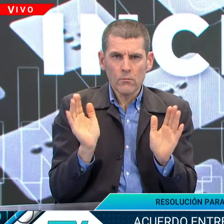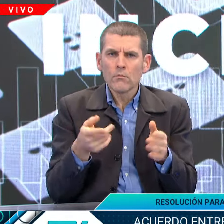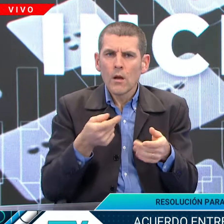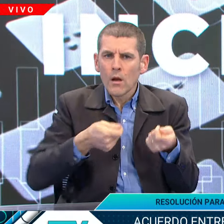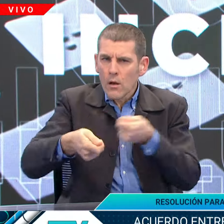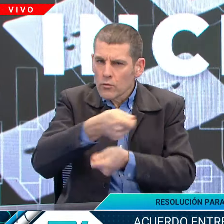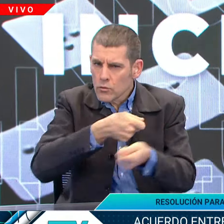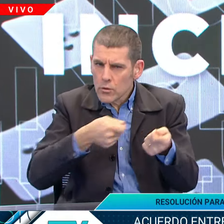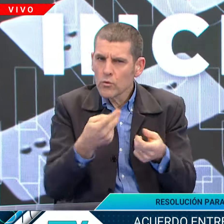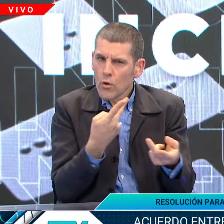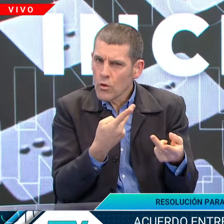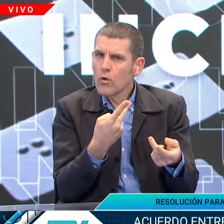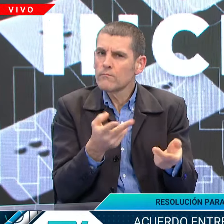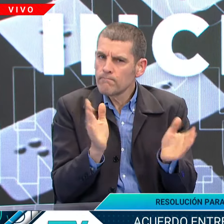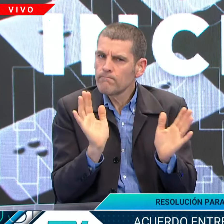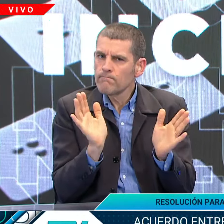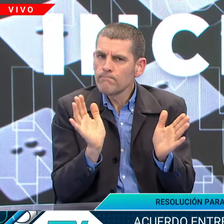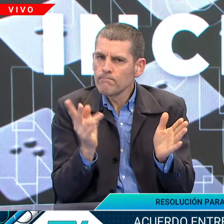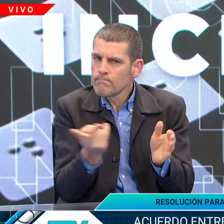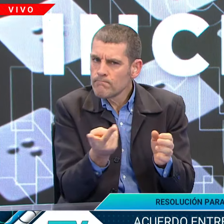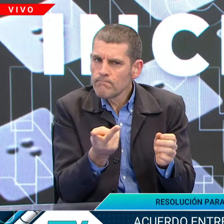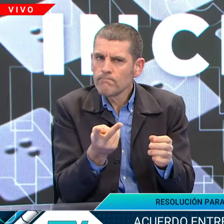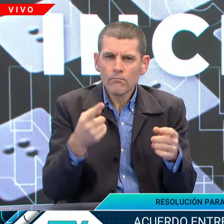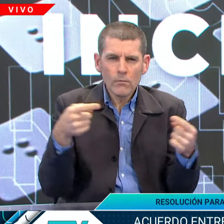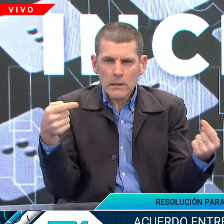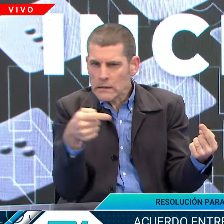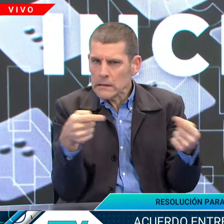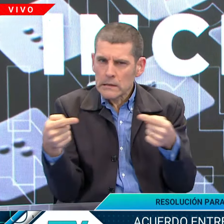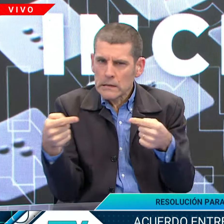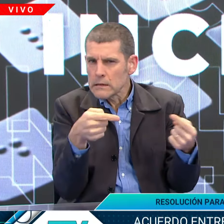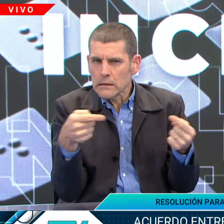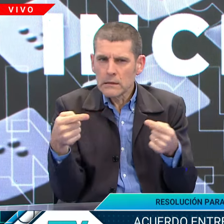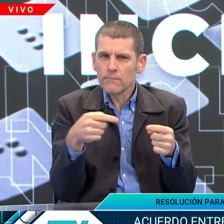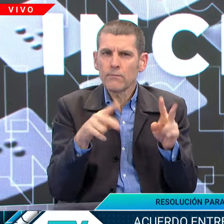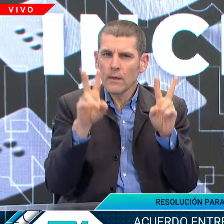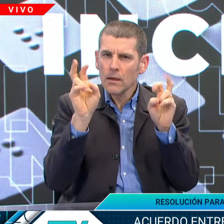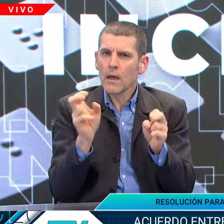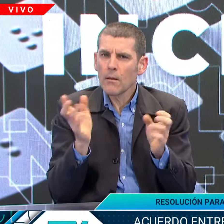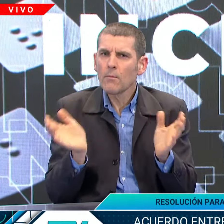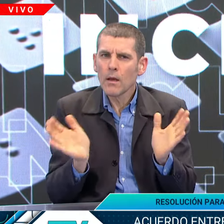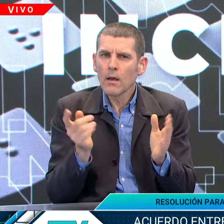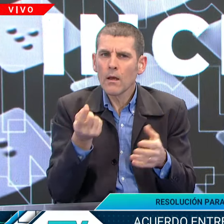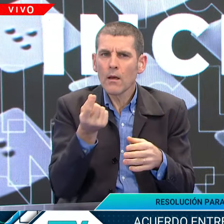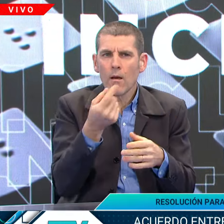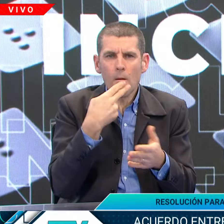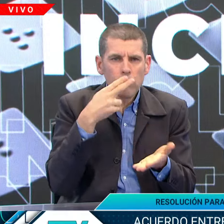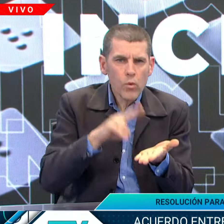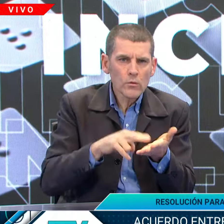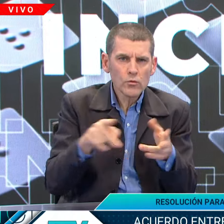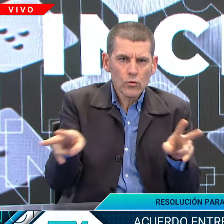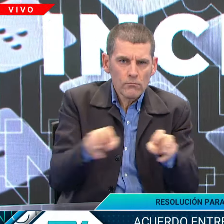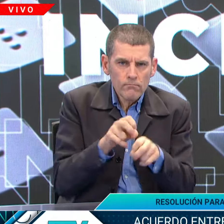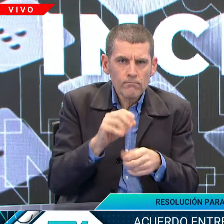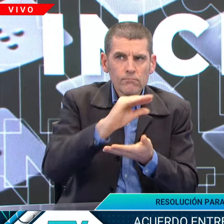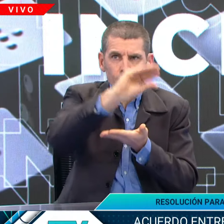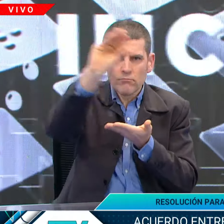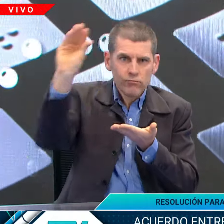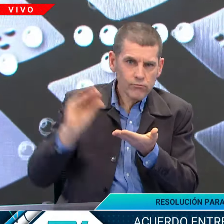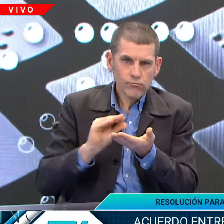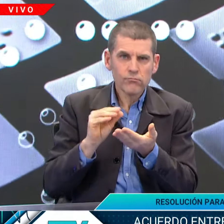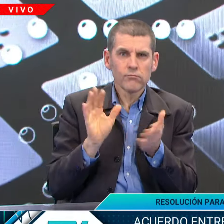ha estado marcada por una disputa en torno a la coparticipación y los subsidios. La ciudad